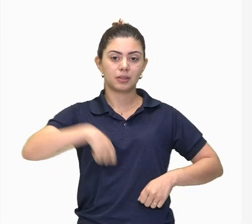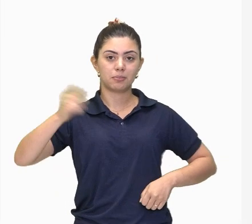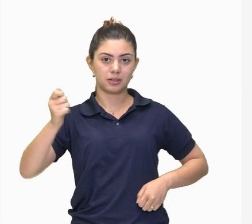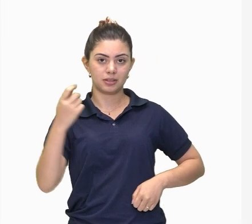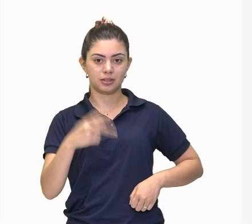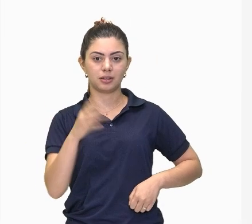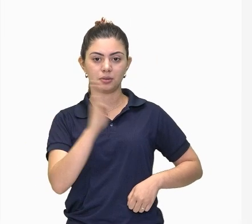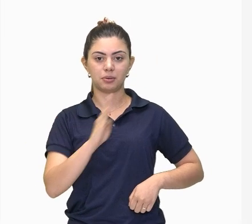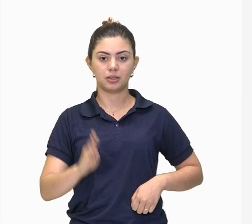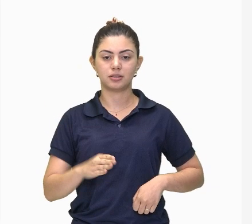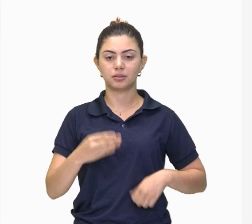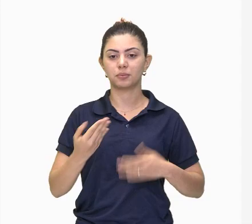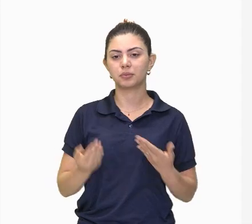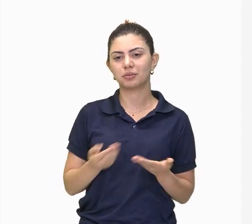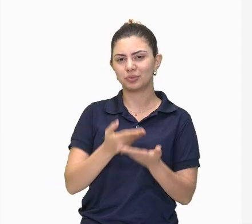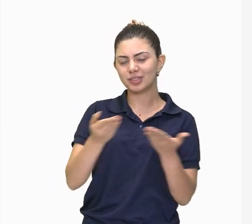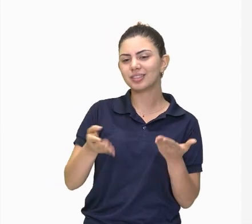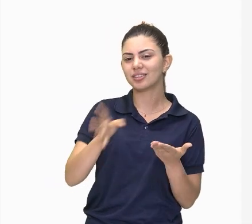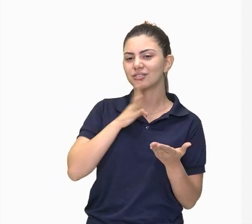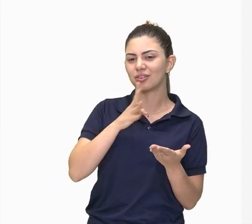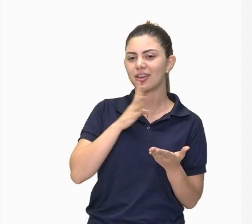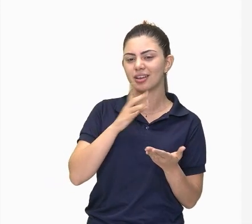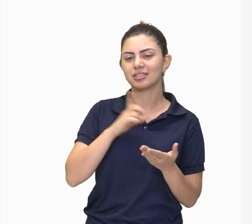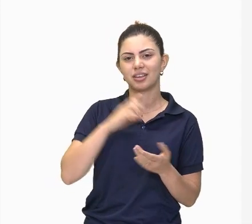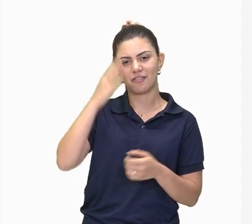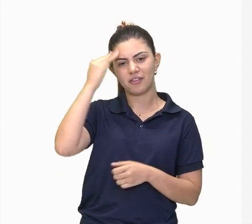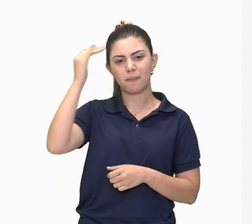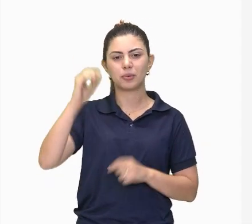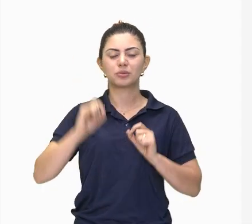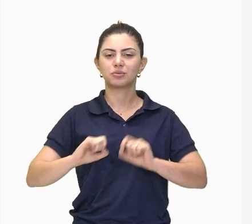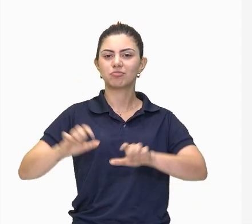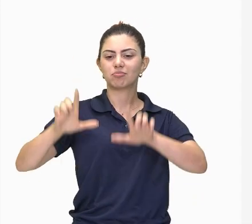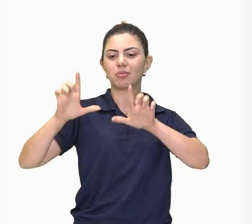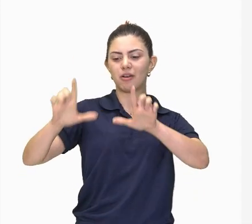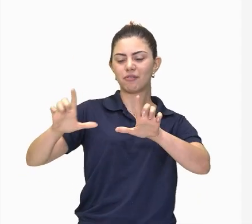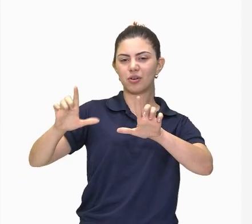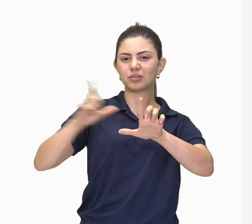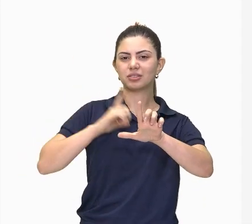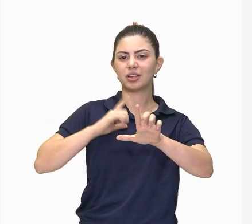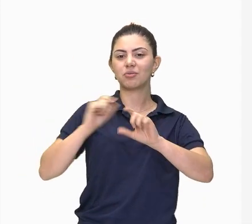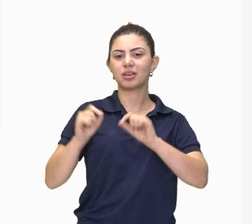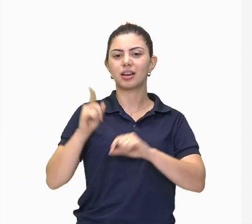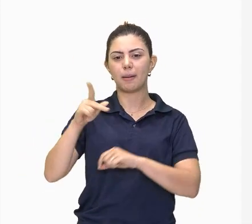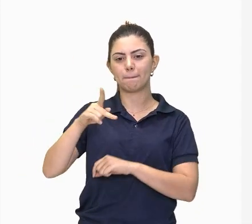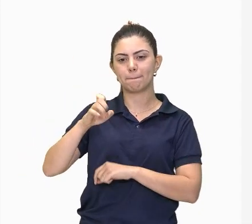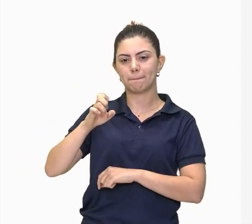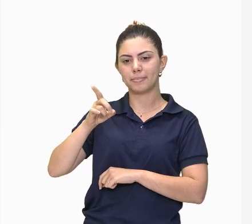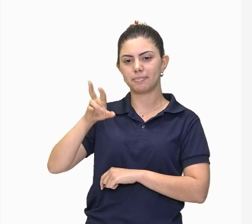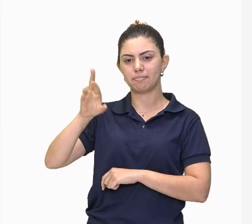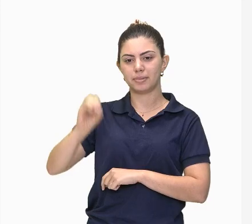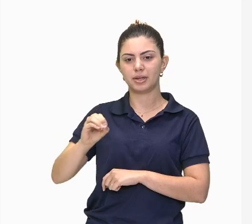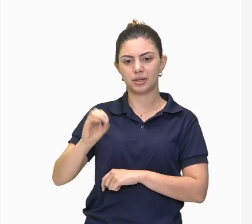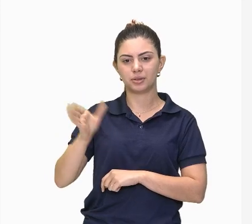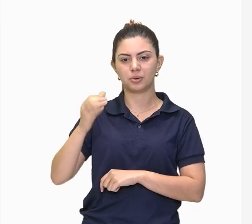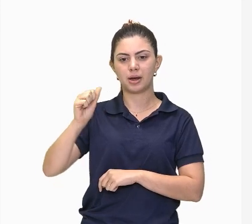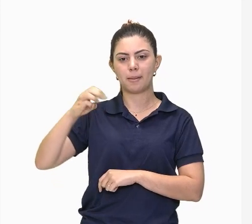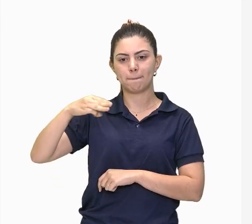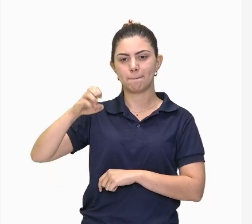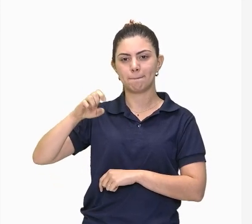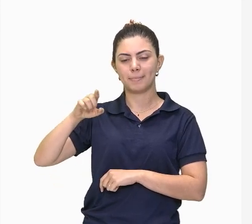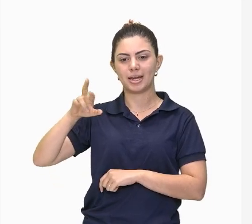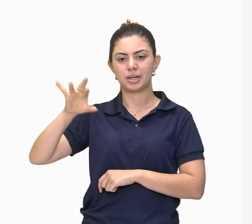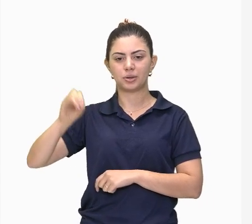o Grito do Ipiranga. Todos conhecem o famoso quadro O Grito do Ipiranga, de Pedro Américo, certo? Na ocasião